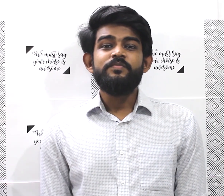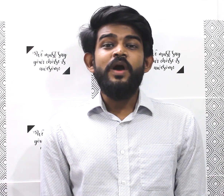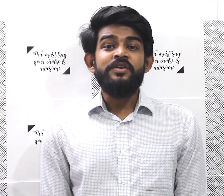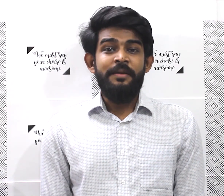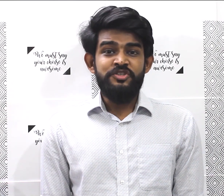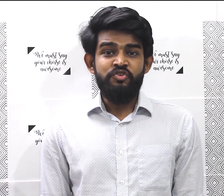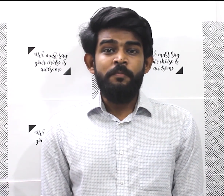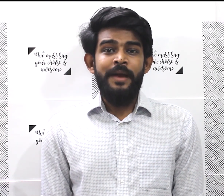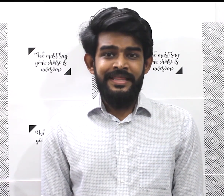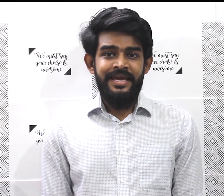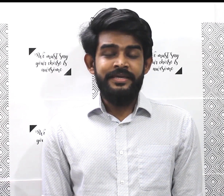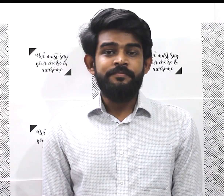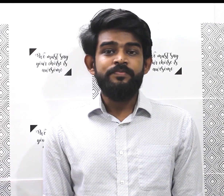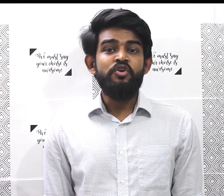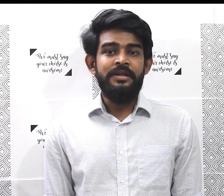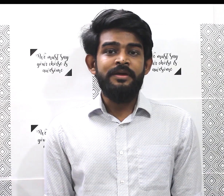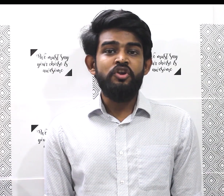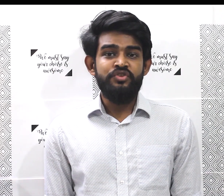আর আমরা যখন মা দেখাই তখন আমরা তর্জনীকে